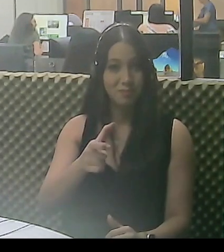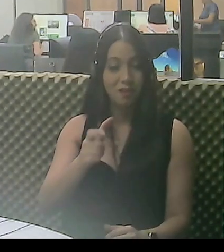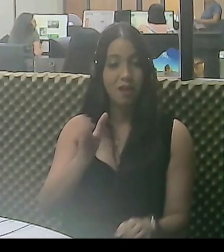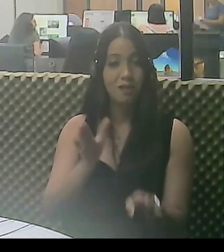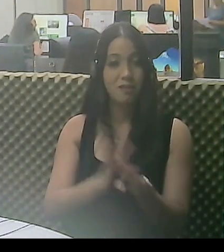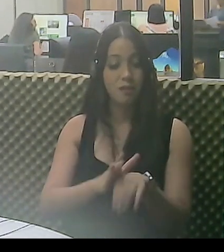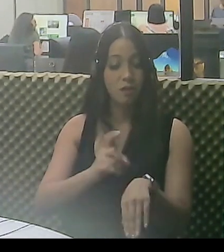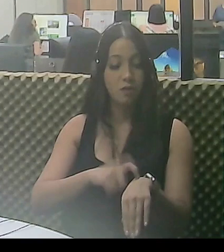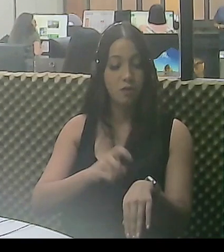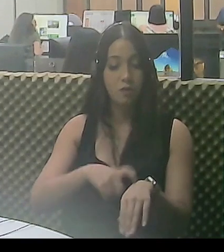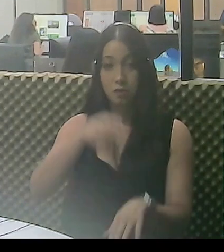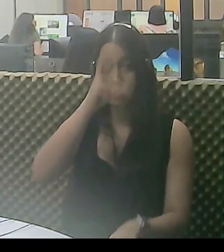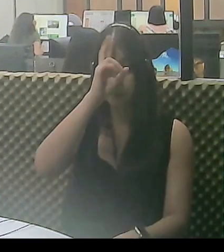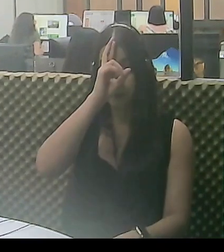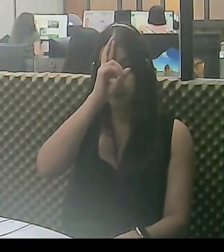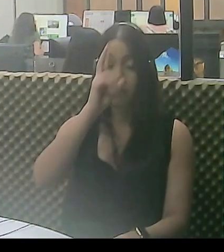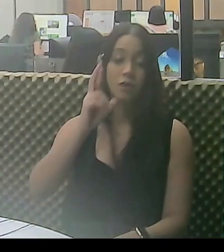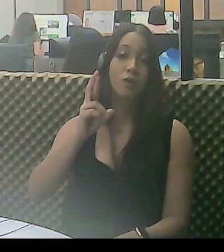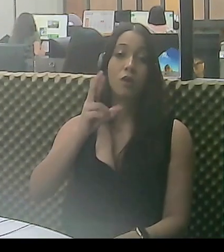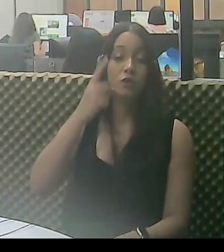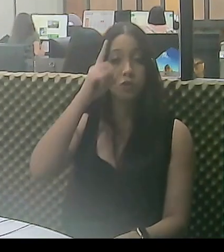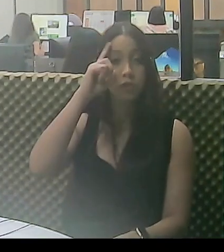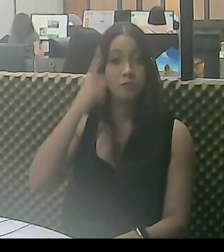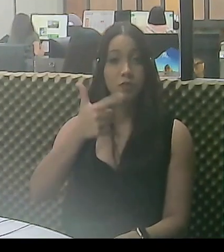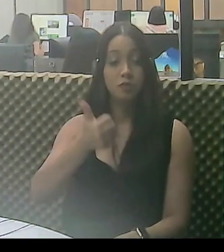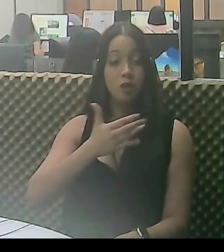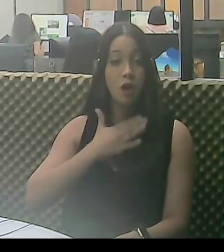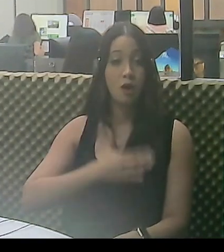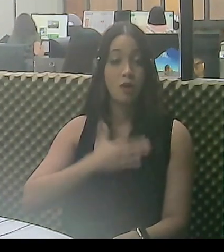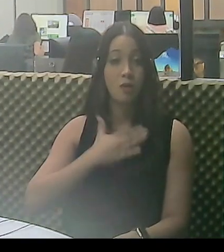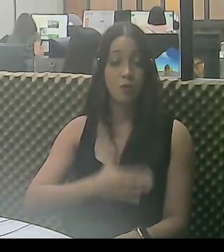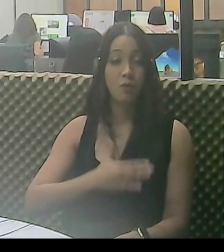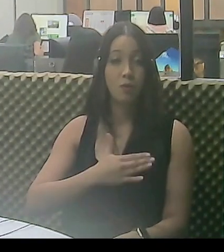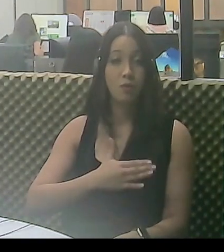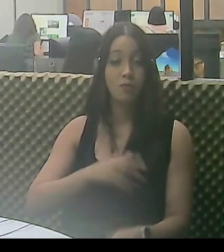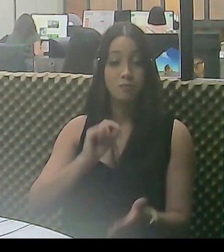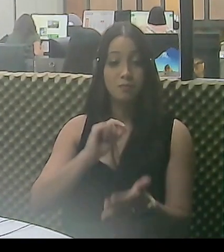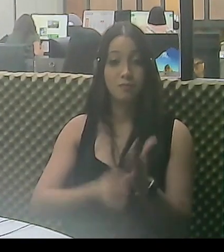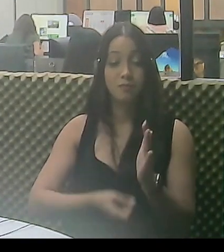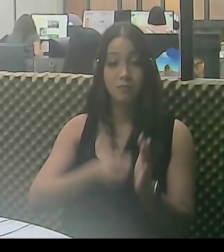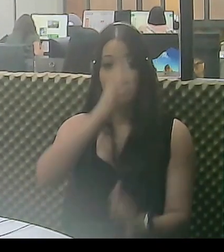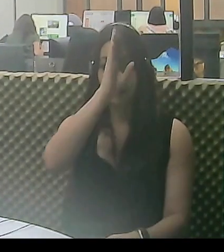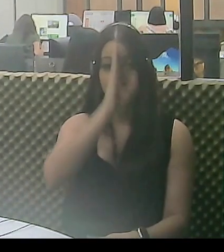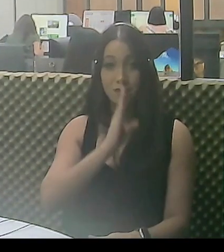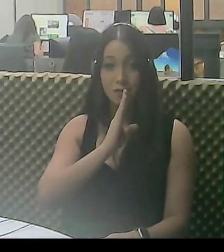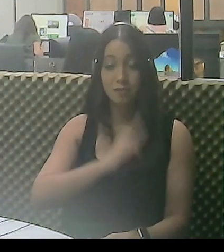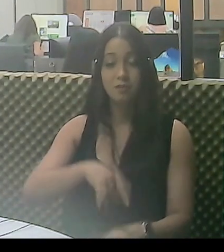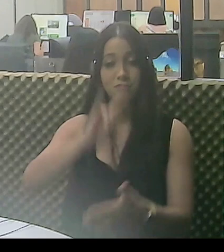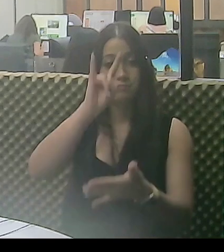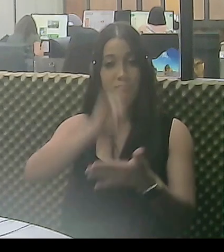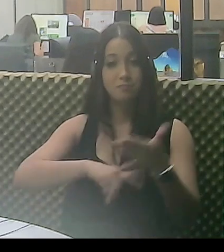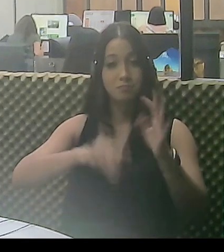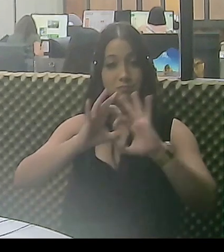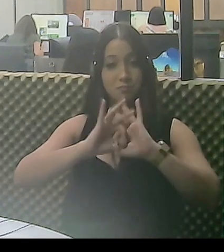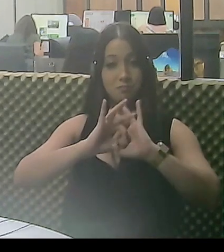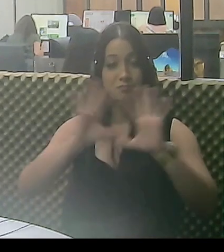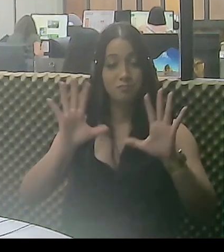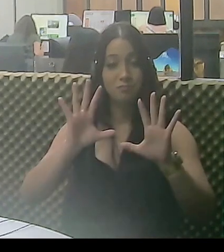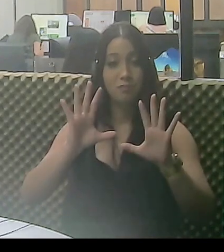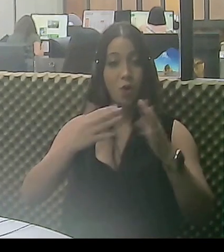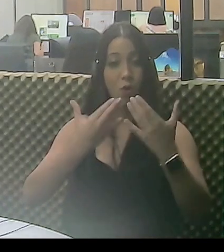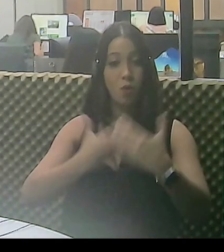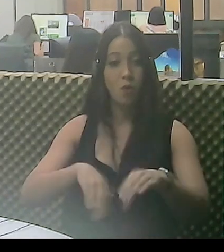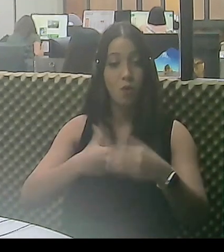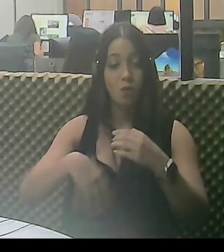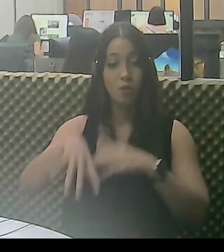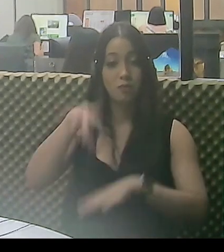às 12 horas do dia 21 de agosto para se candidatarem gratuitamente, preenchendo o formulário disponível na seção